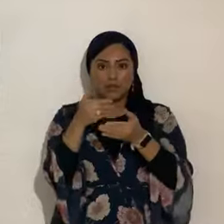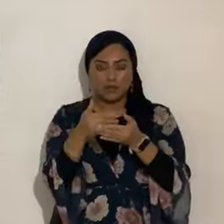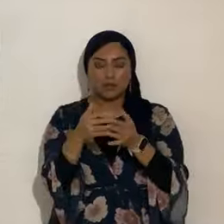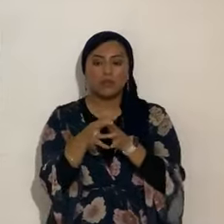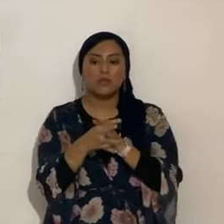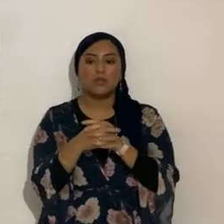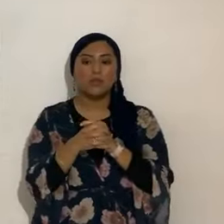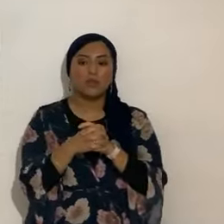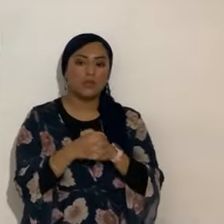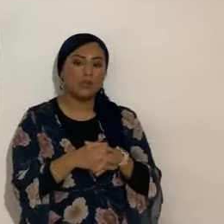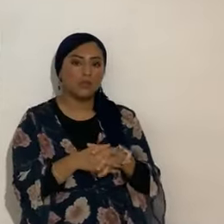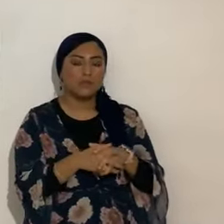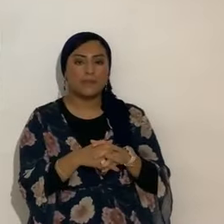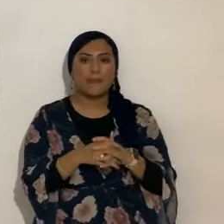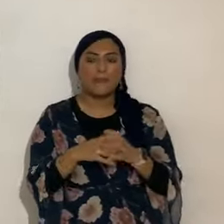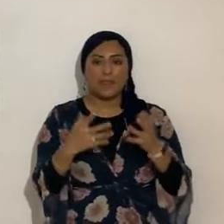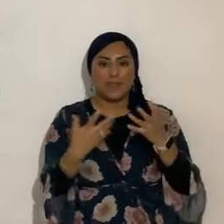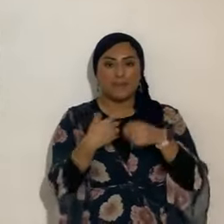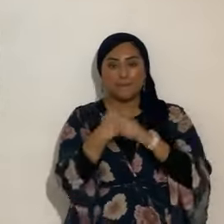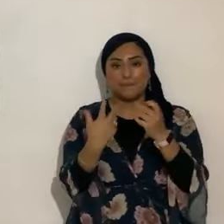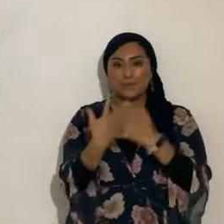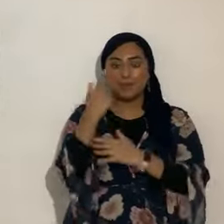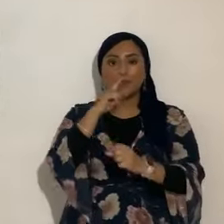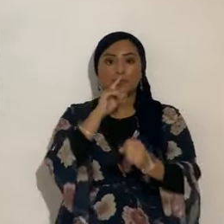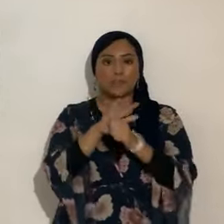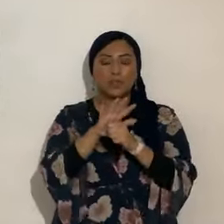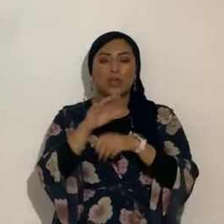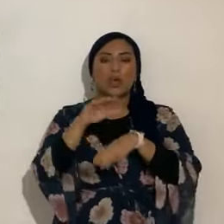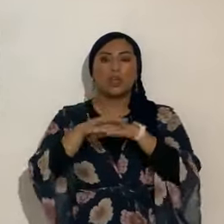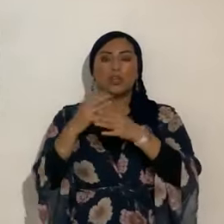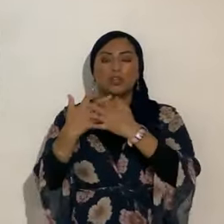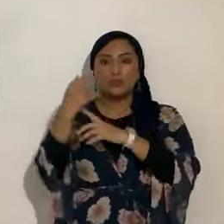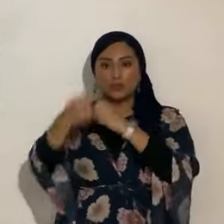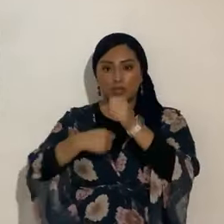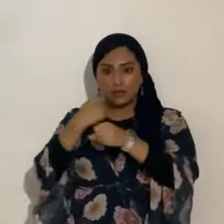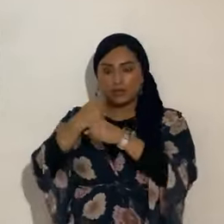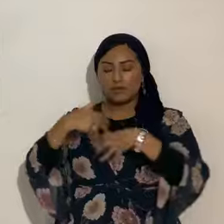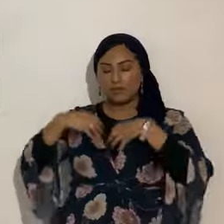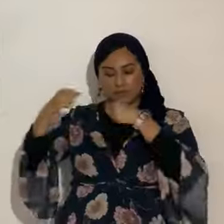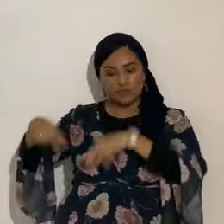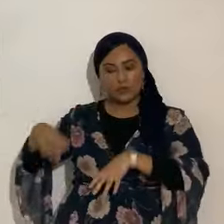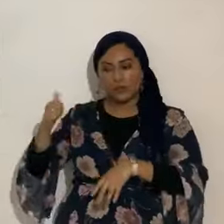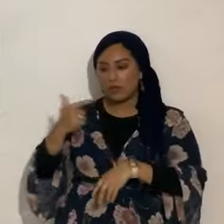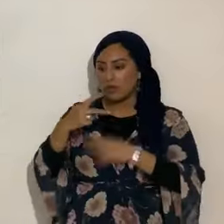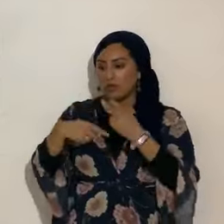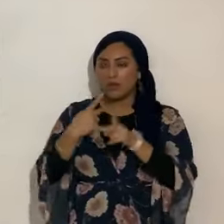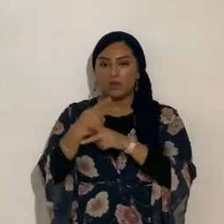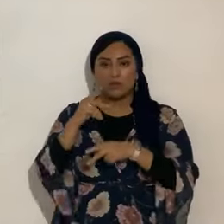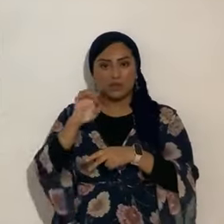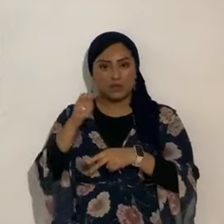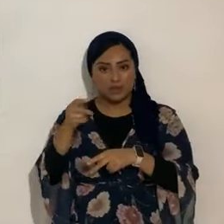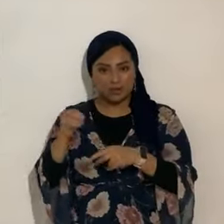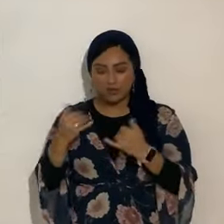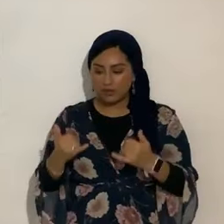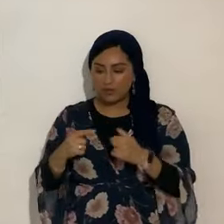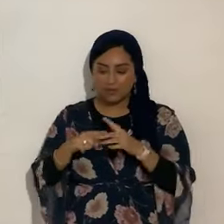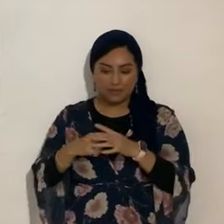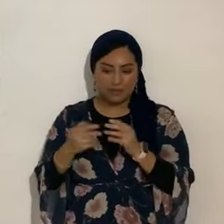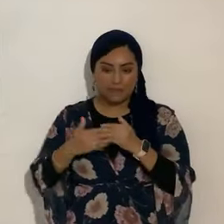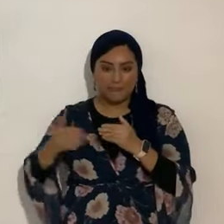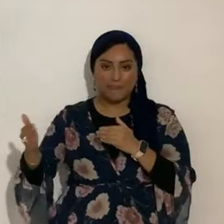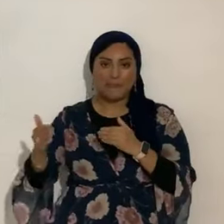nuestros votos en Año Nuevo Hebreo, pero hacerlo de veras de corazón, quitando todo el ego, sí, pero desde ahora,